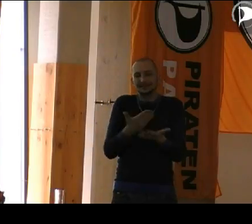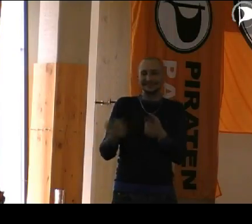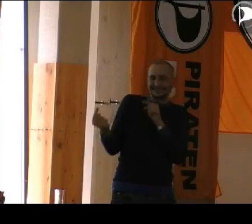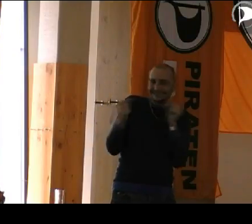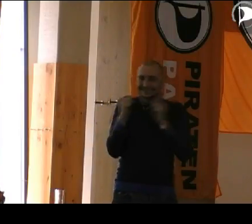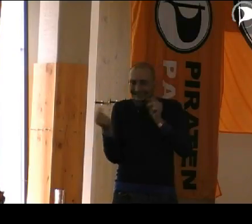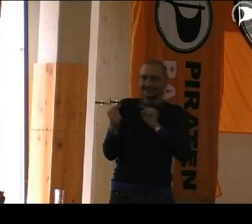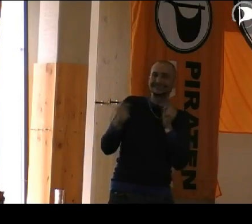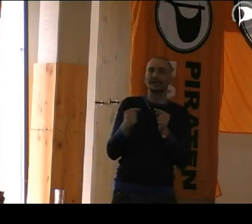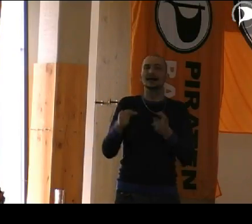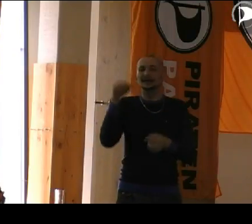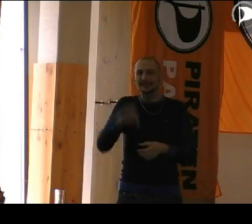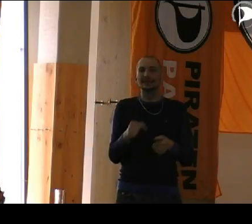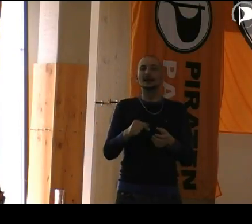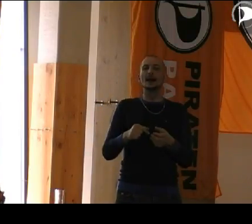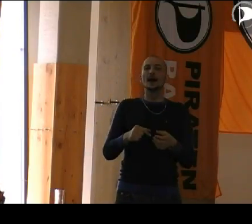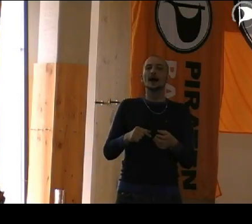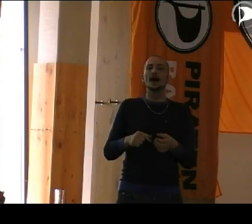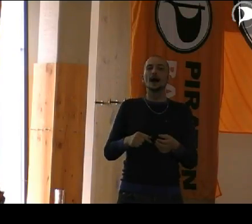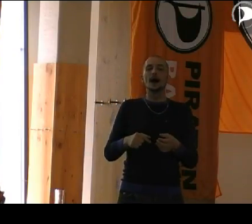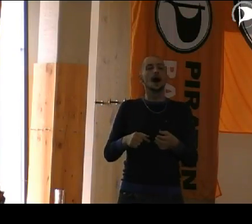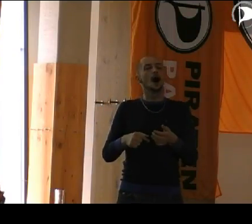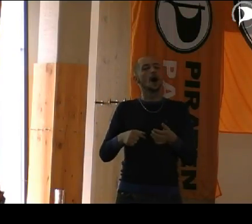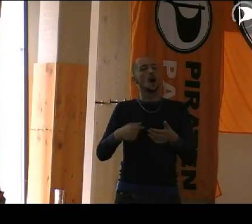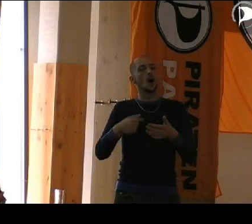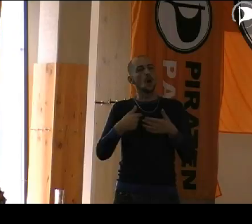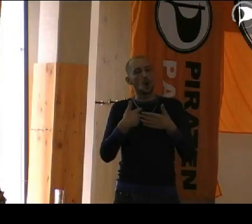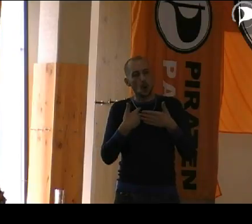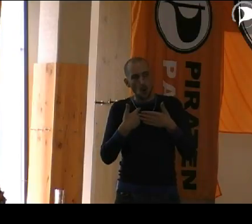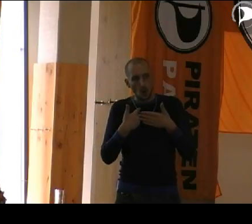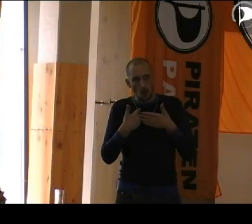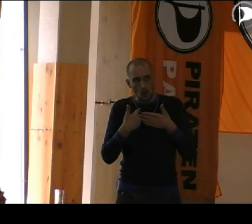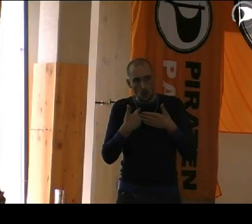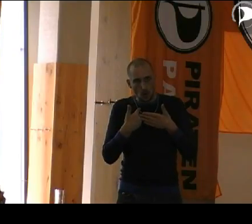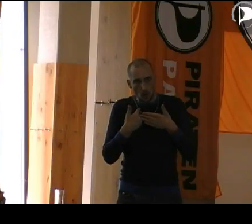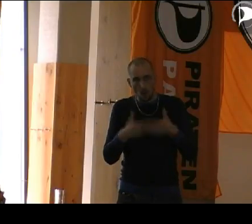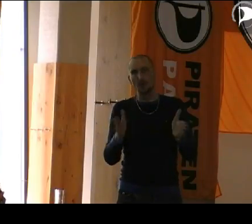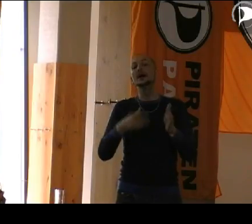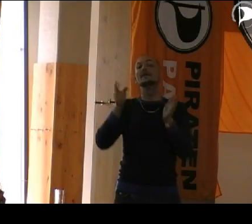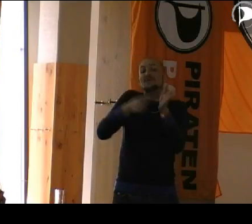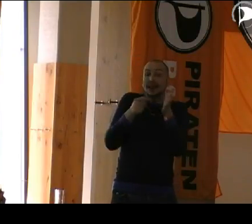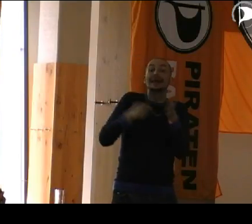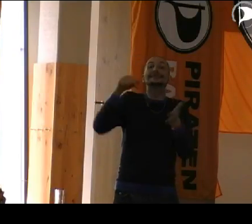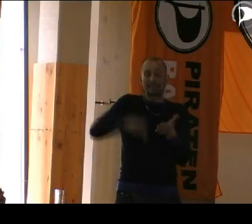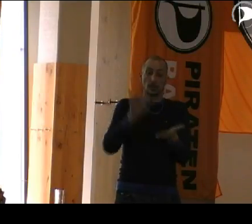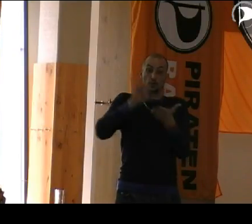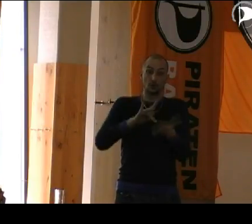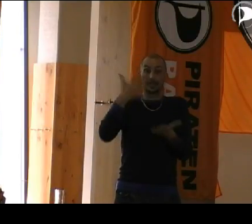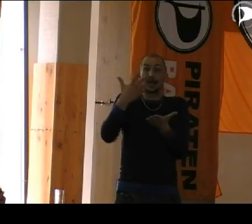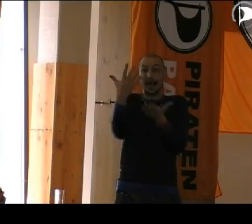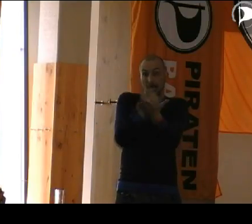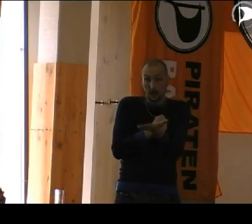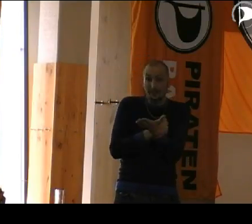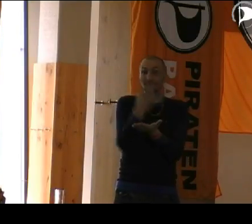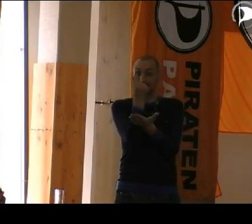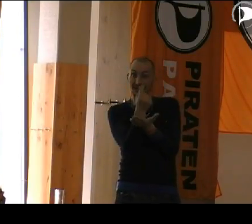bedingungslosen grundeinkommen wohingegen die klubs bisschen möglicherweise ein gesichertes grundeinkommen